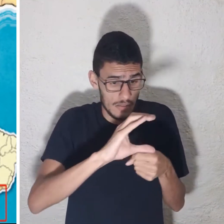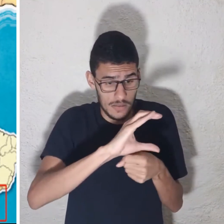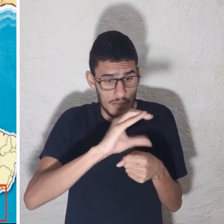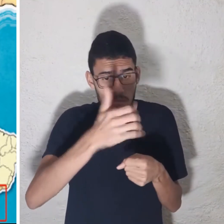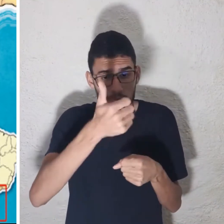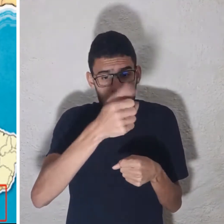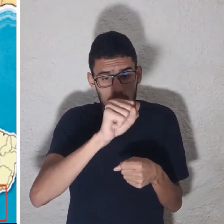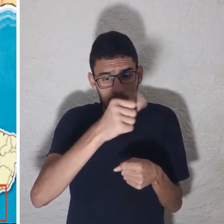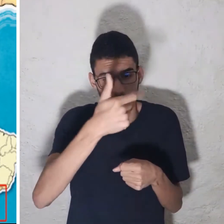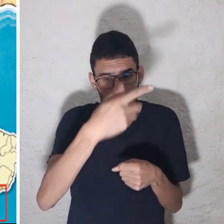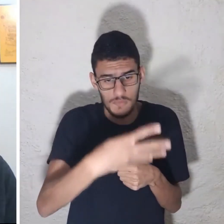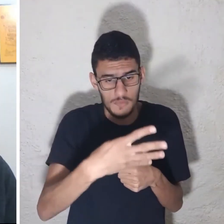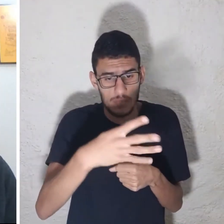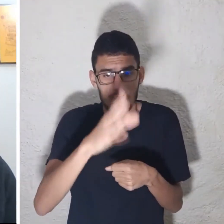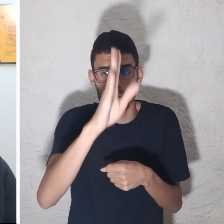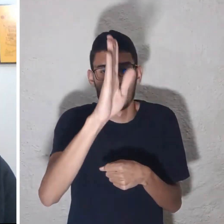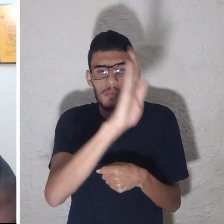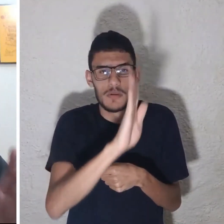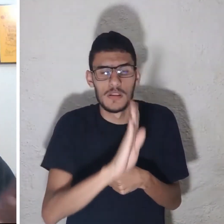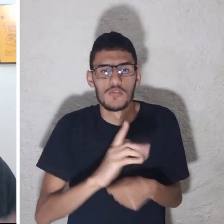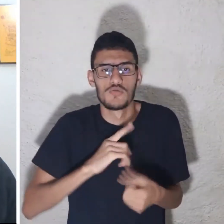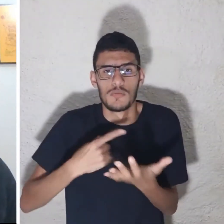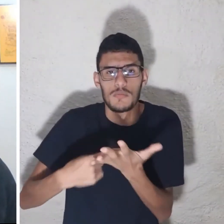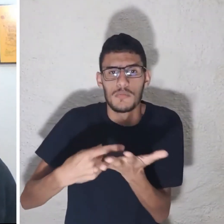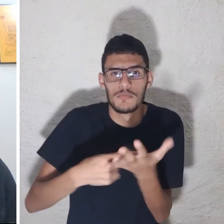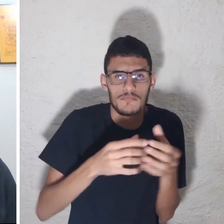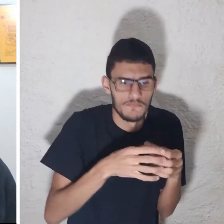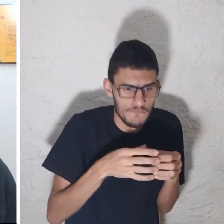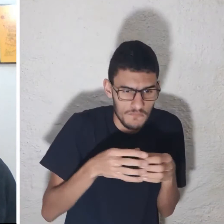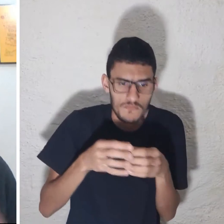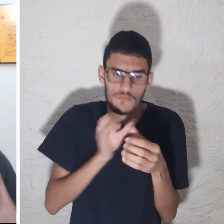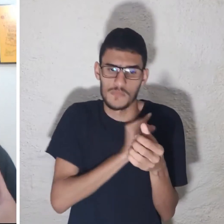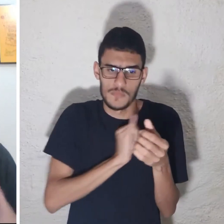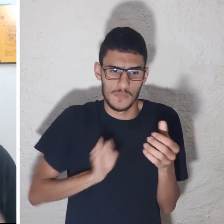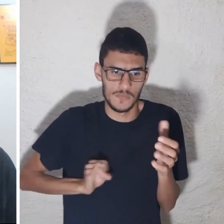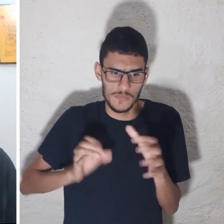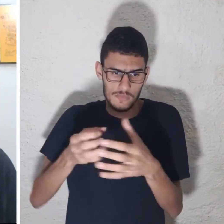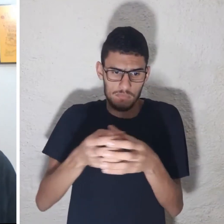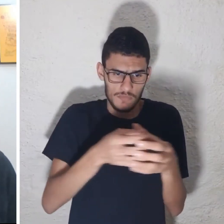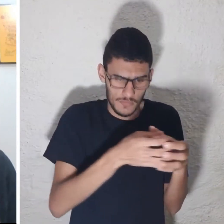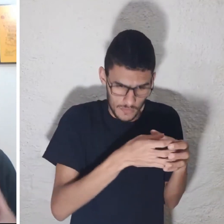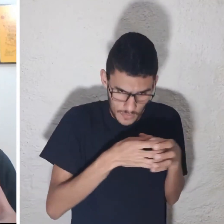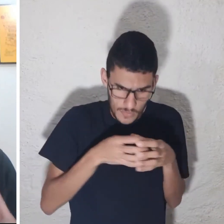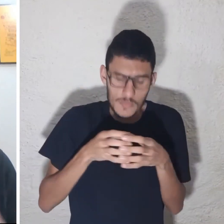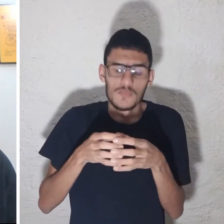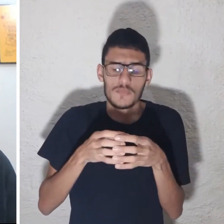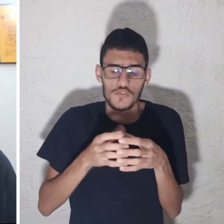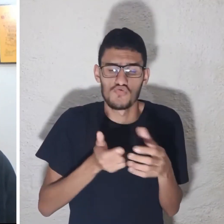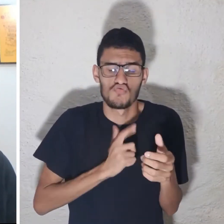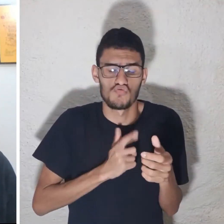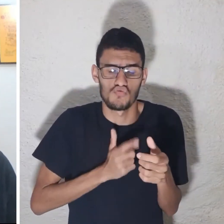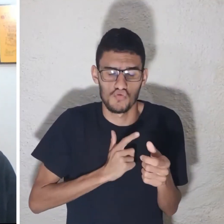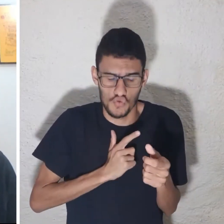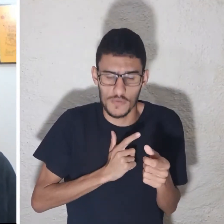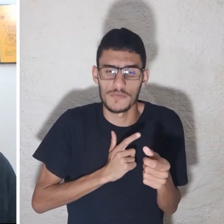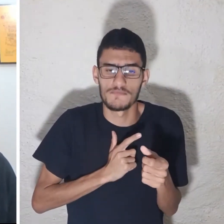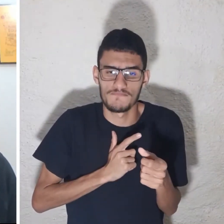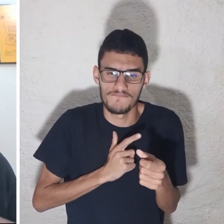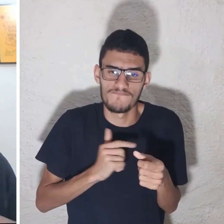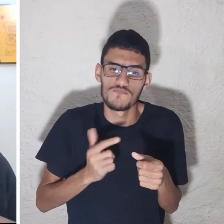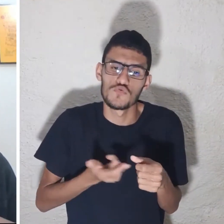Pela Constituição de 1824, o Brasil era formado por províncias. Era um império, governado por imperador,